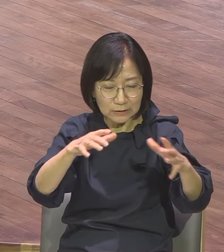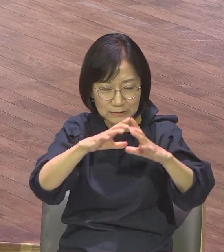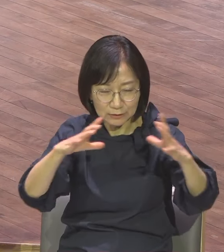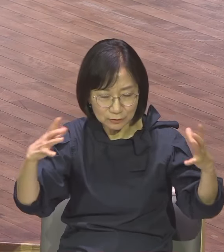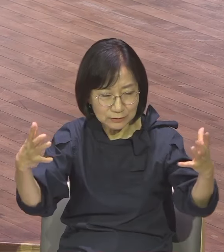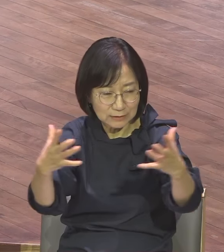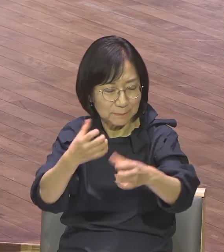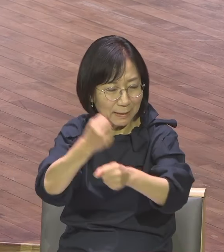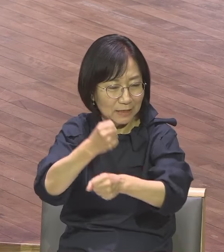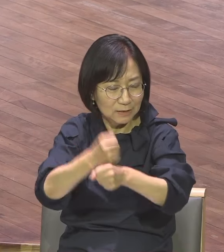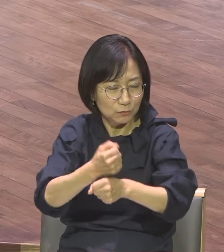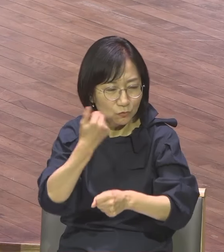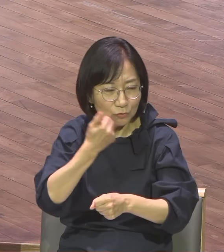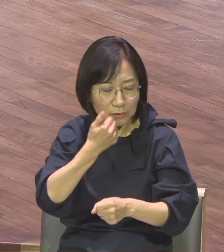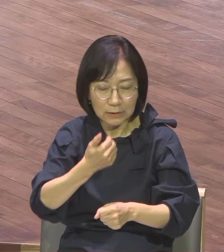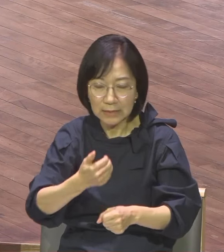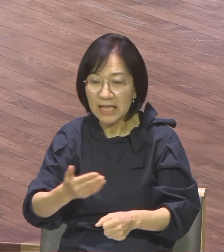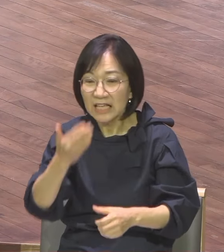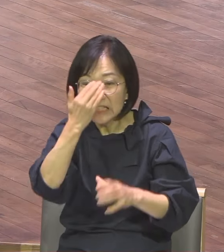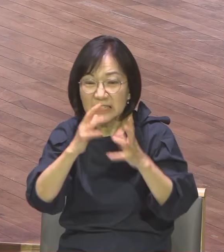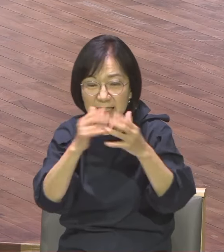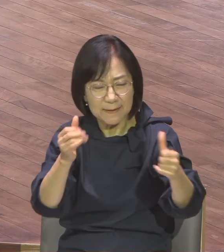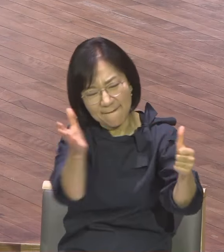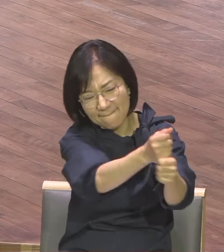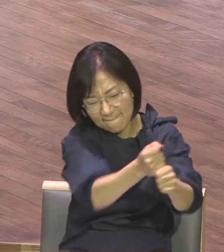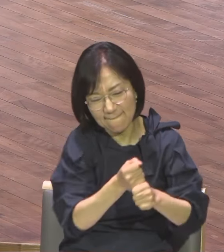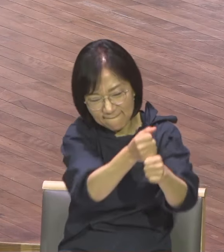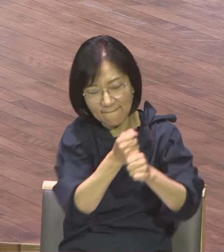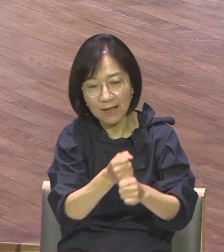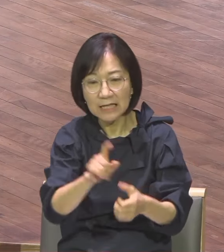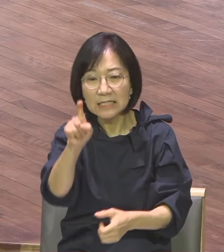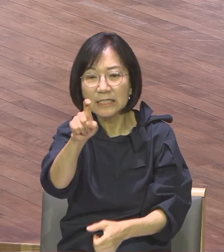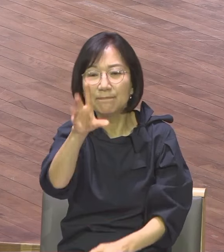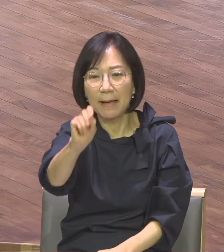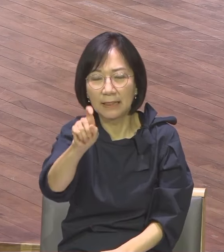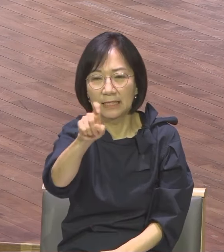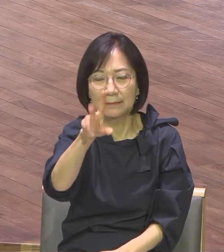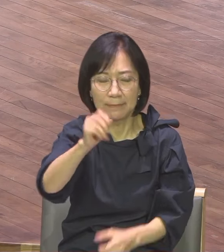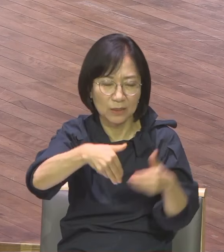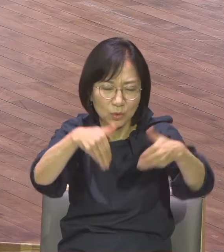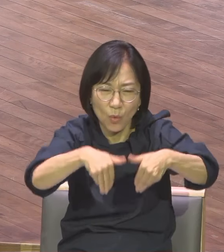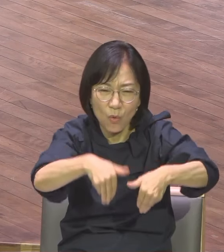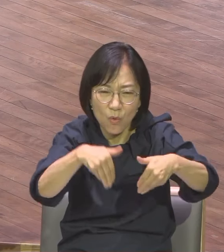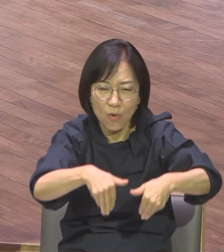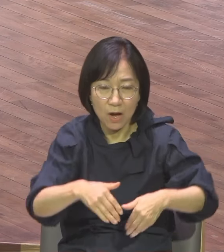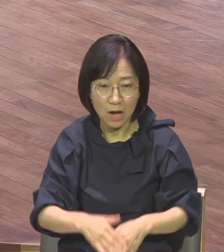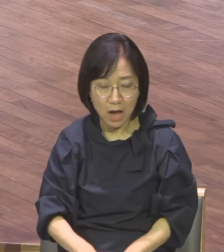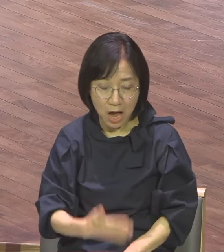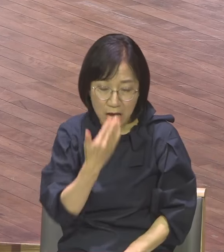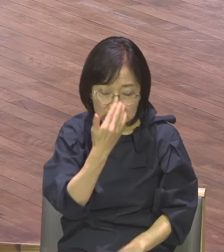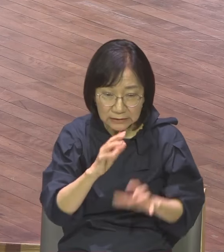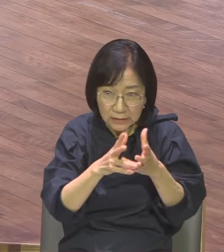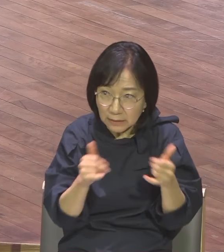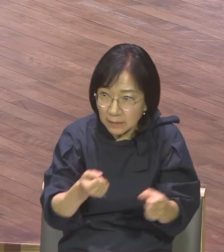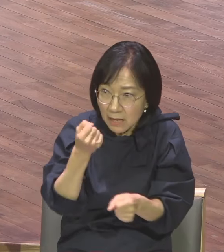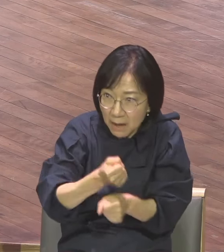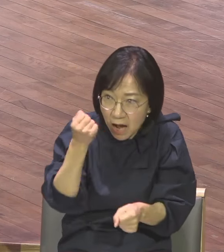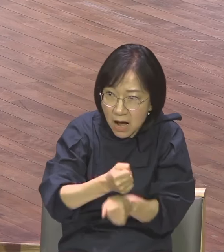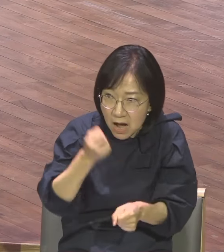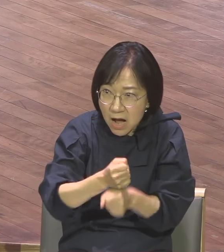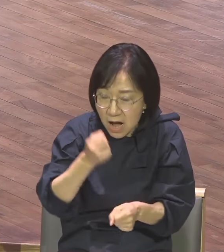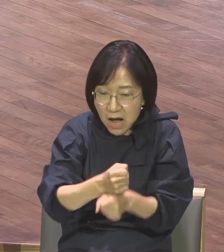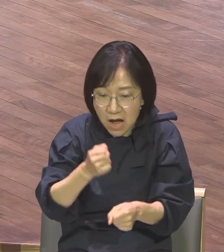이스라엘에 있는 이스라엘 사람들 잡아가지고 10만 명을 노예로 잡아가고 이스라엘 사람들이 그